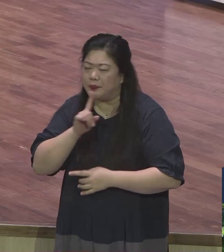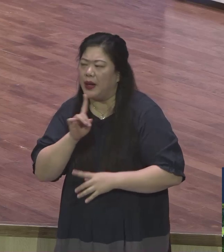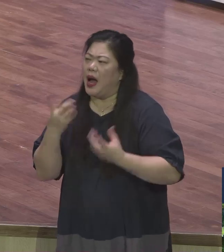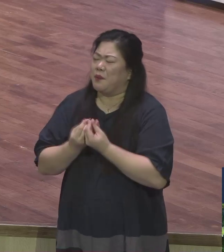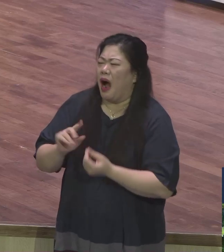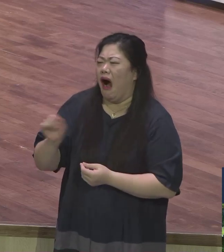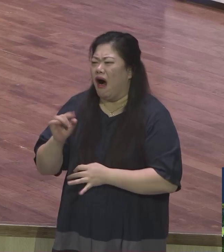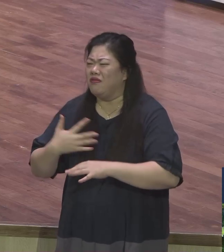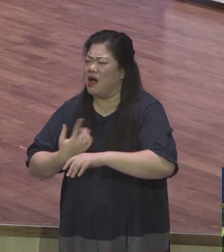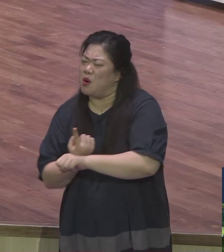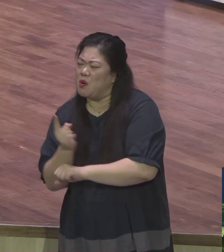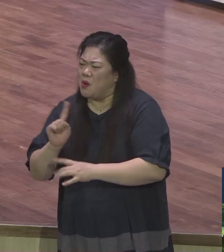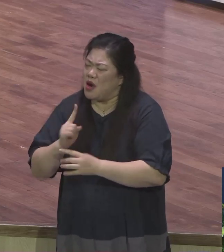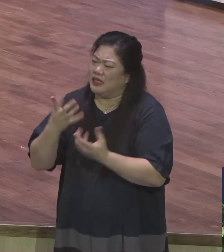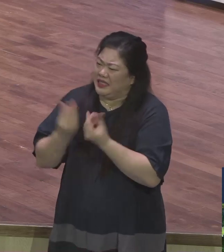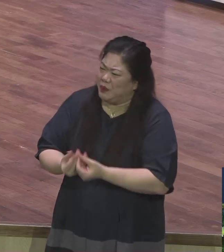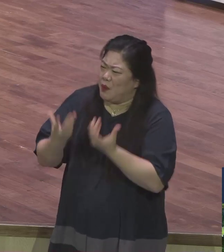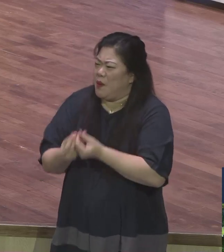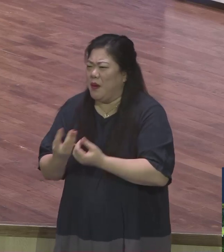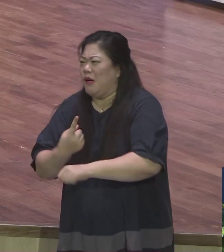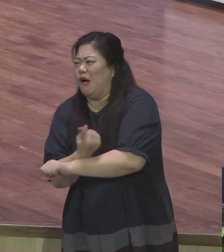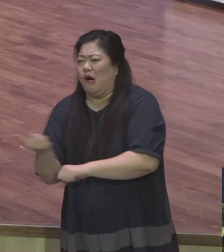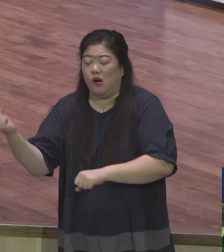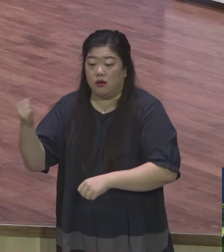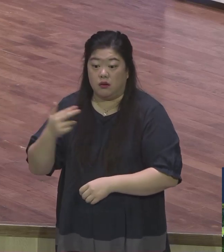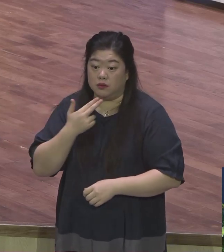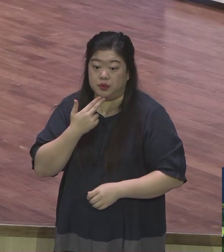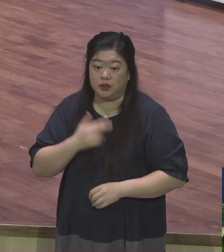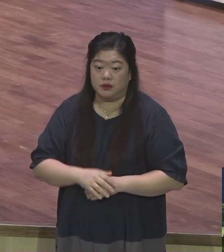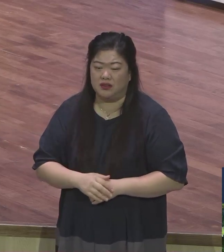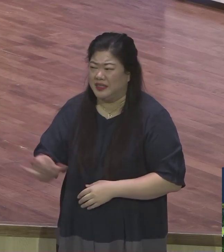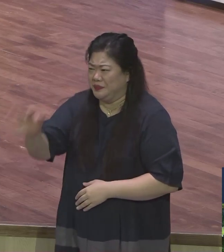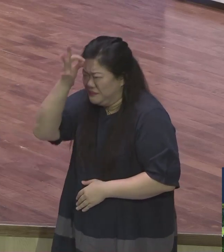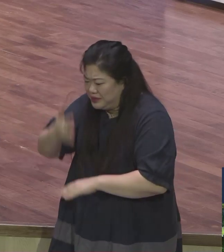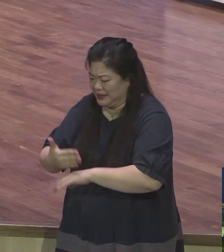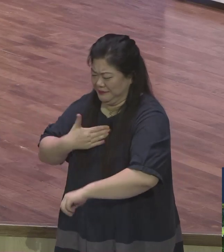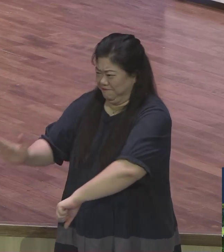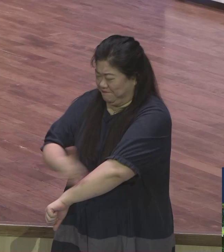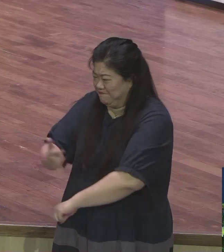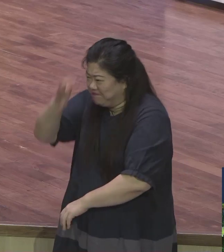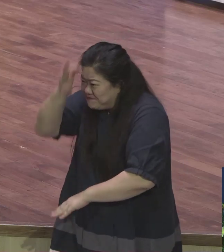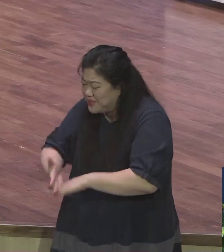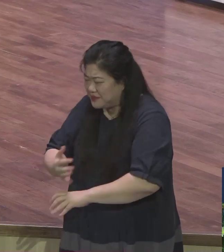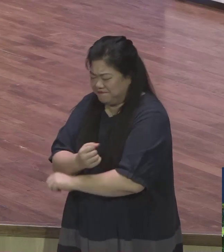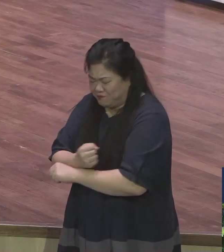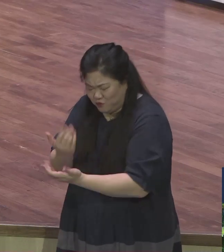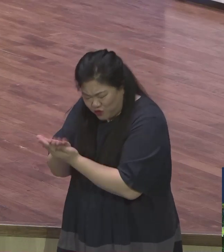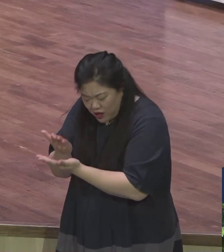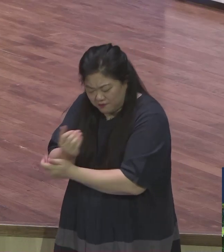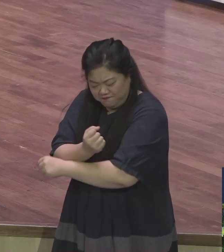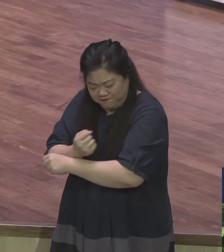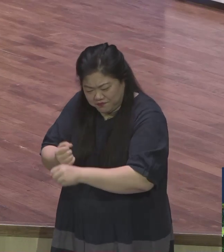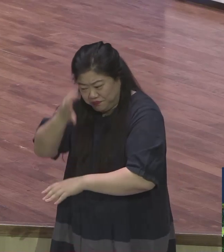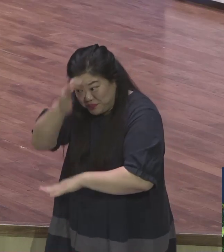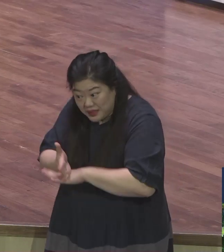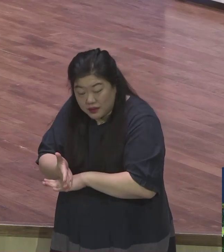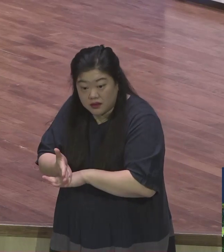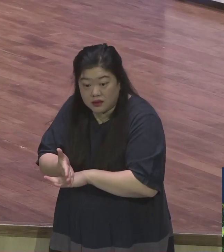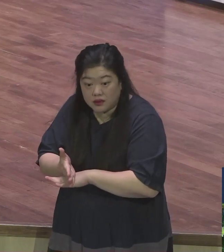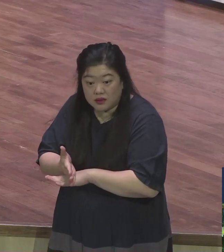변명은 절대 하지 않습니다. 사실 그대로를 고백하여 용서를 받으면 끝나는 거예요. 그걸 가지고 또 뒷말한다.